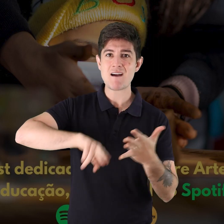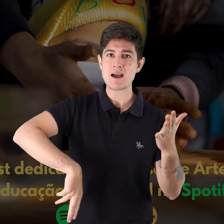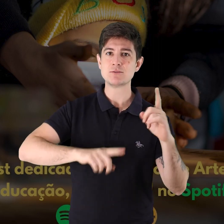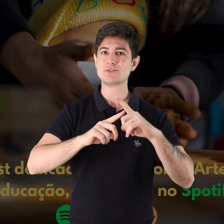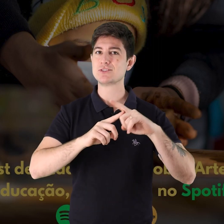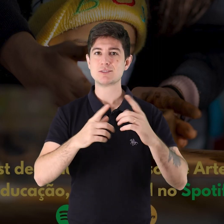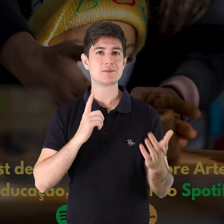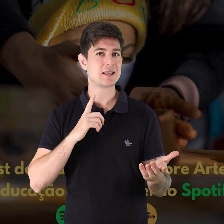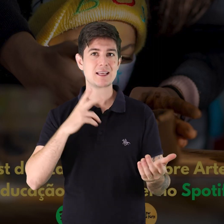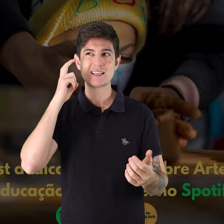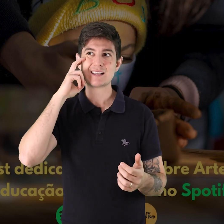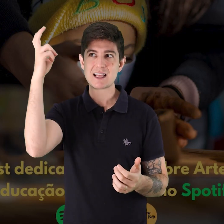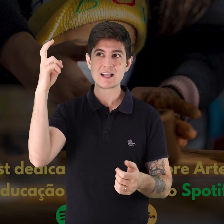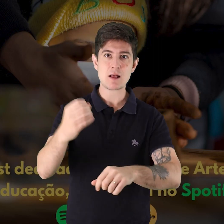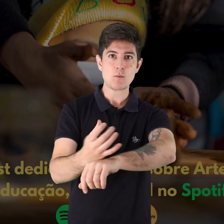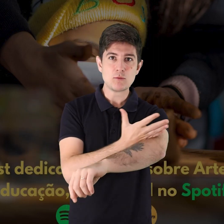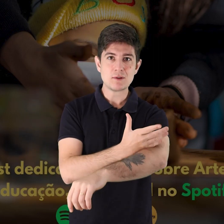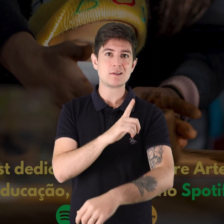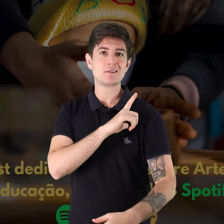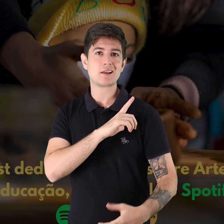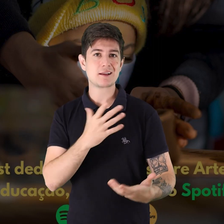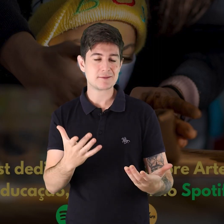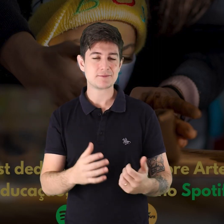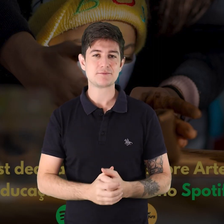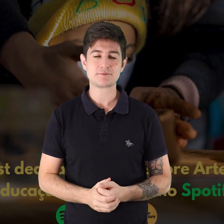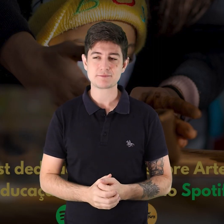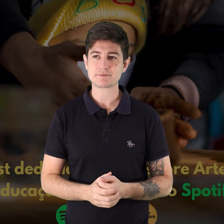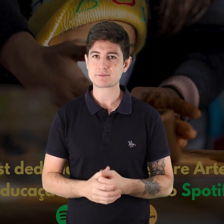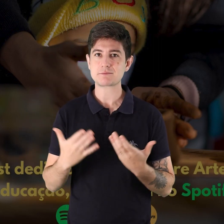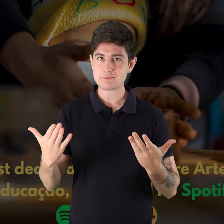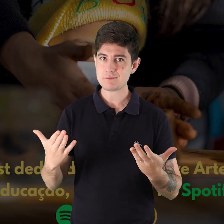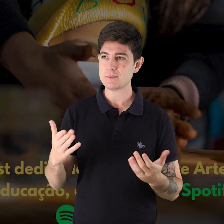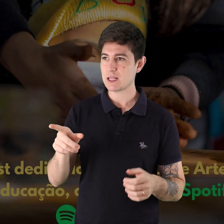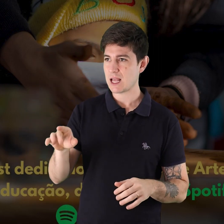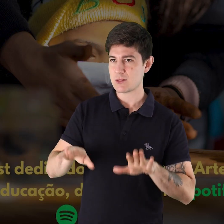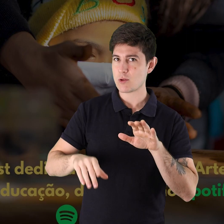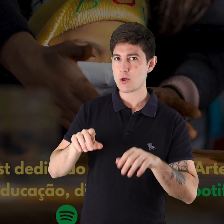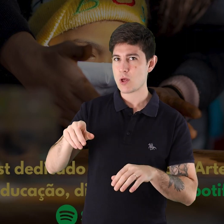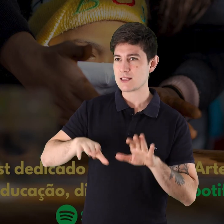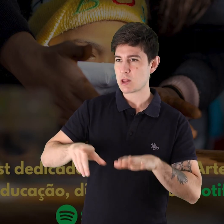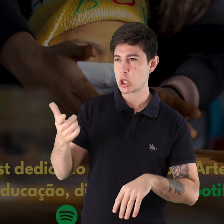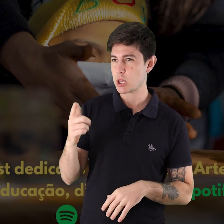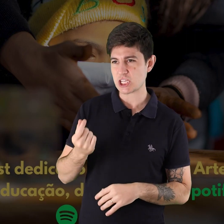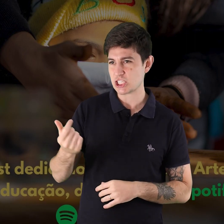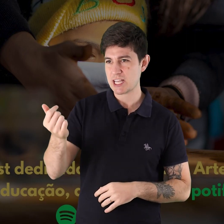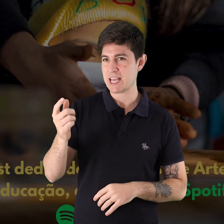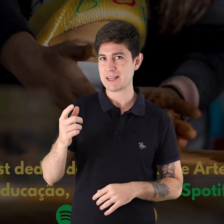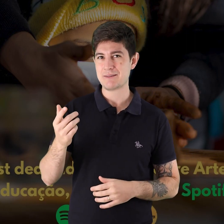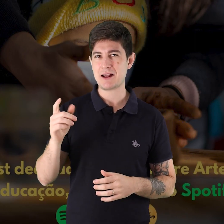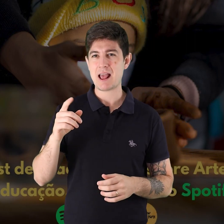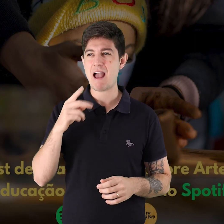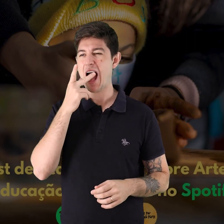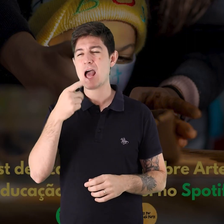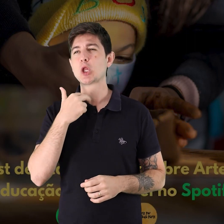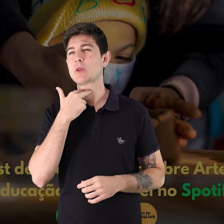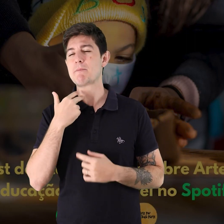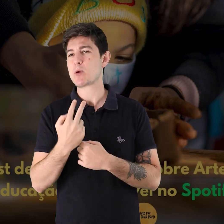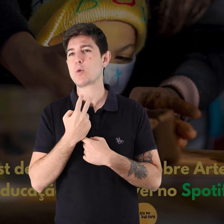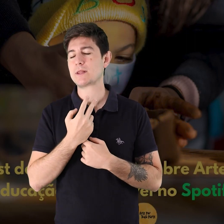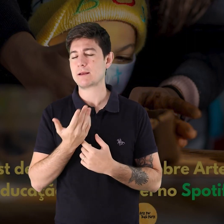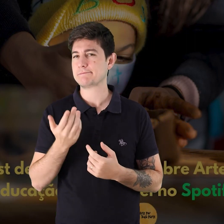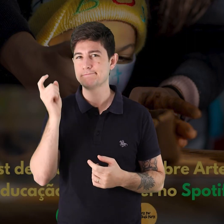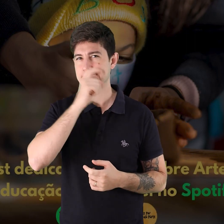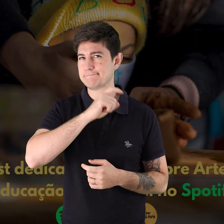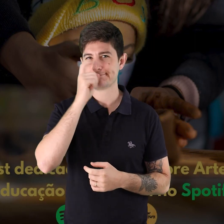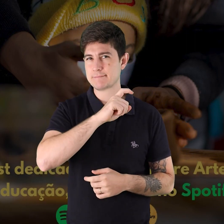pouco mais. Então, a gente tem vários tipos de autocuidado, intelectual, emocional. Então, não ter o recurso não é uma desculpa para falar não posso me cuidar, né? Não posso me cuidar,